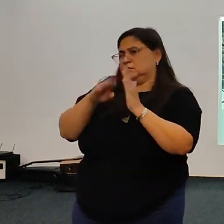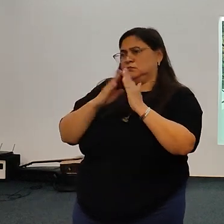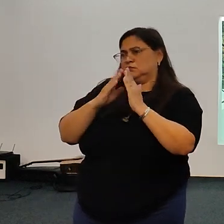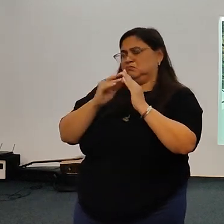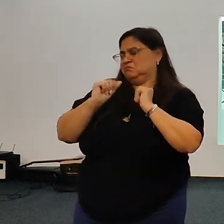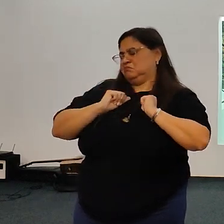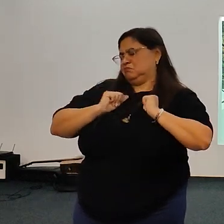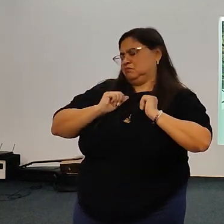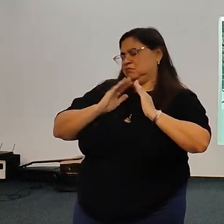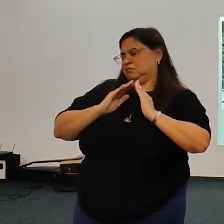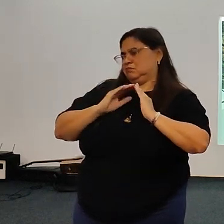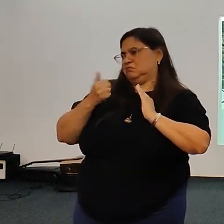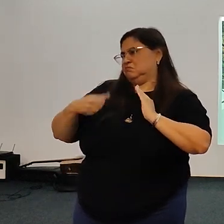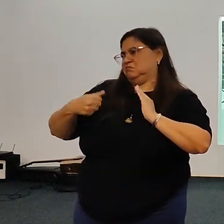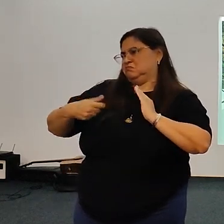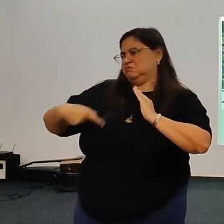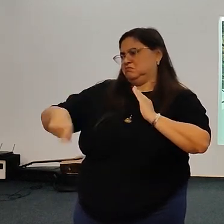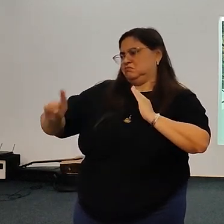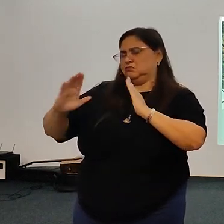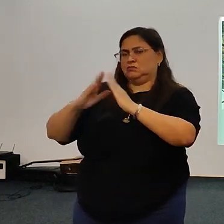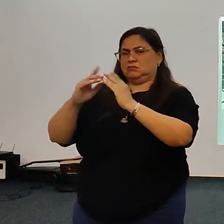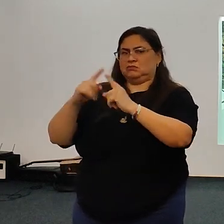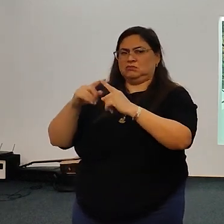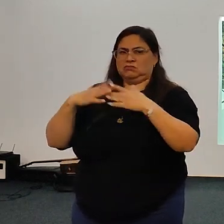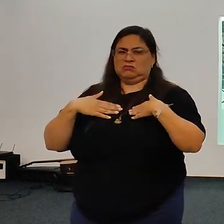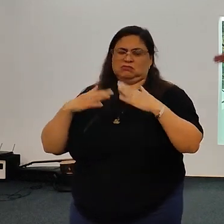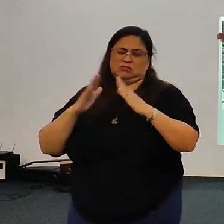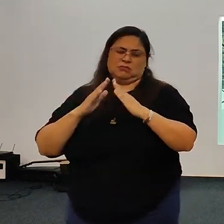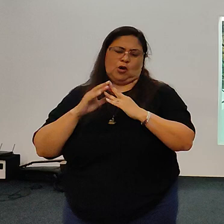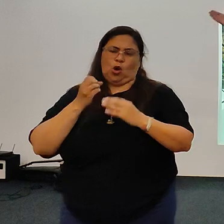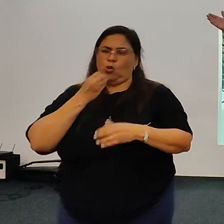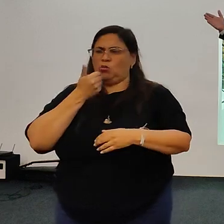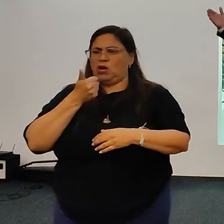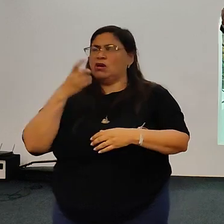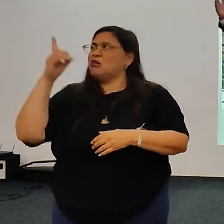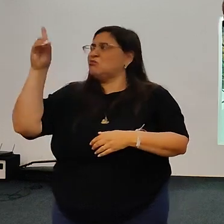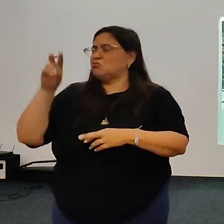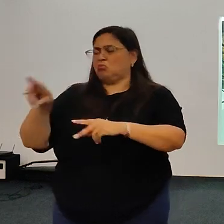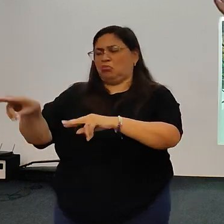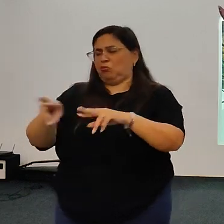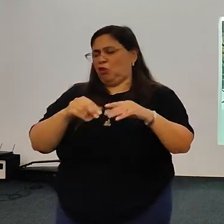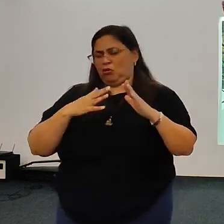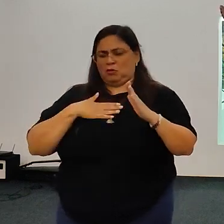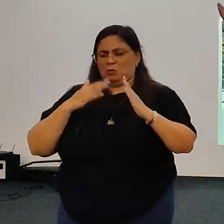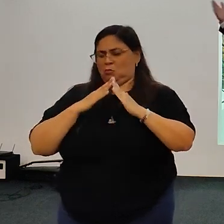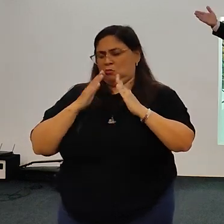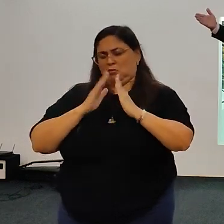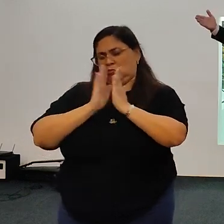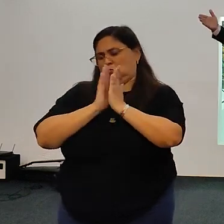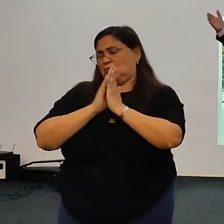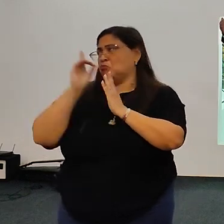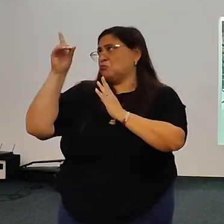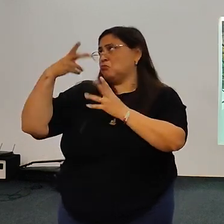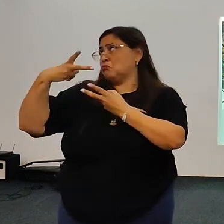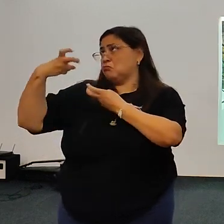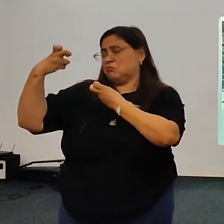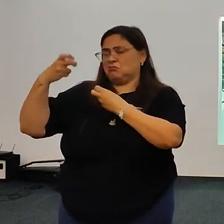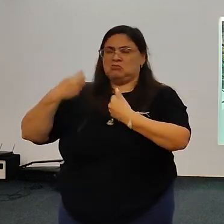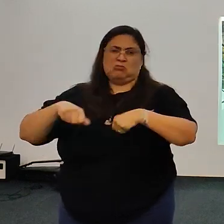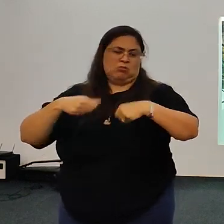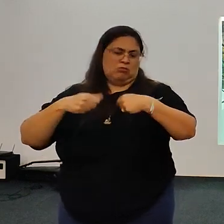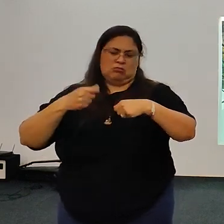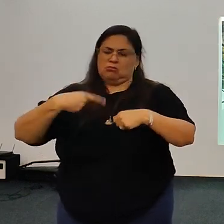para a igreja. Eu sou crente na minha casa e está tudo bem, Deus é o mesmo e na minha casa Ele me ouve do mesmo jeito. Então eu